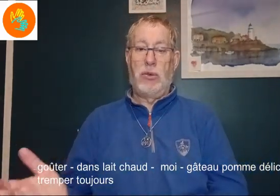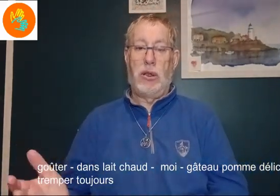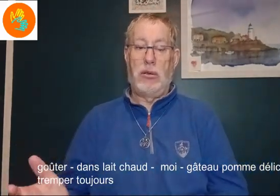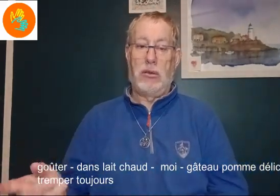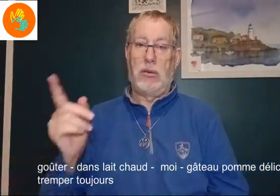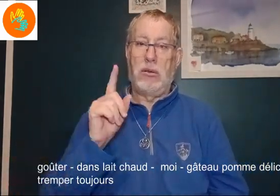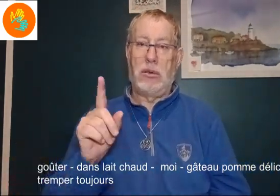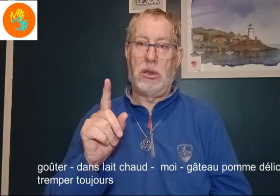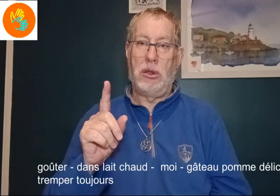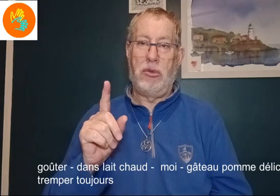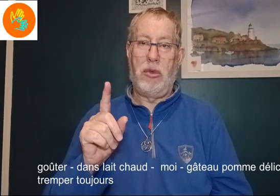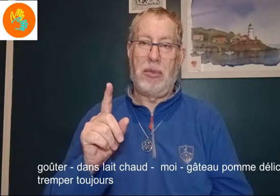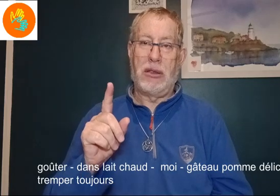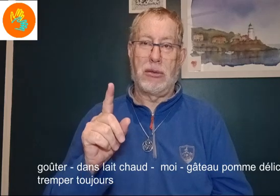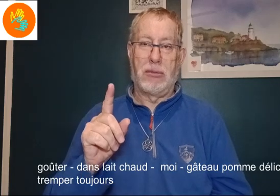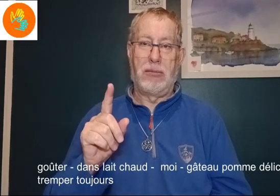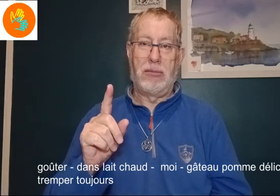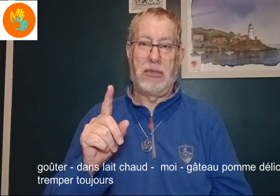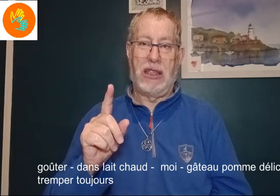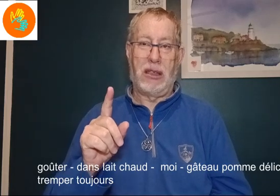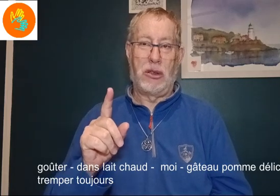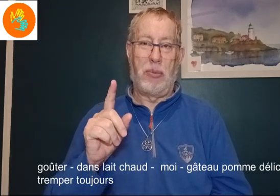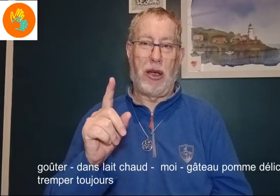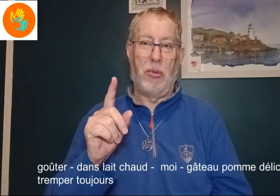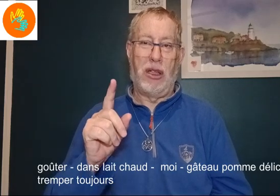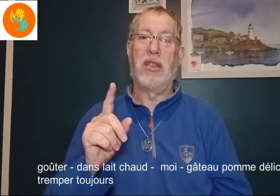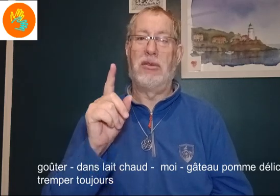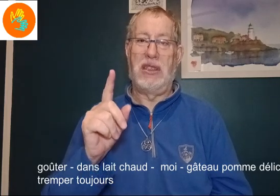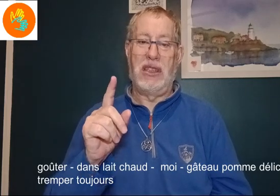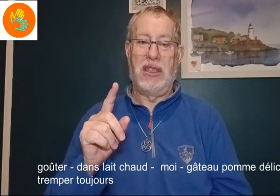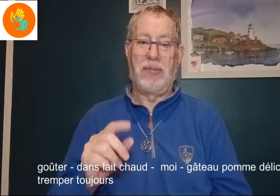donne, je ne vous mets pas le son, c'est-à-dire que je ne parle pas et je vais essayer.